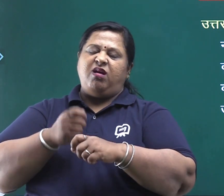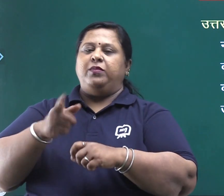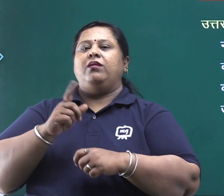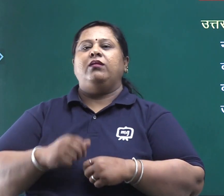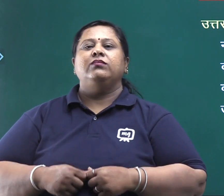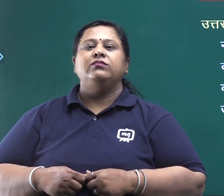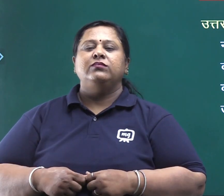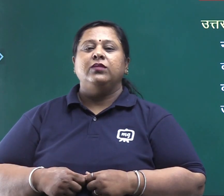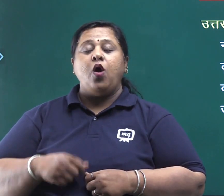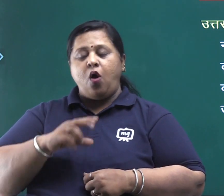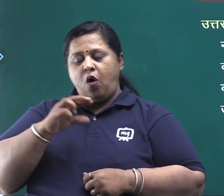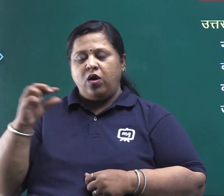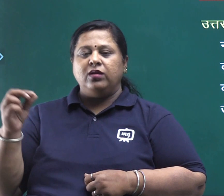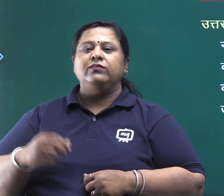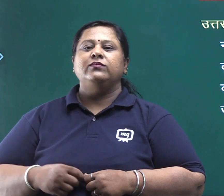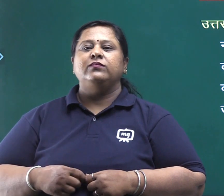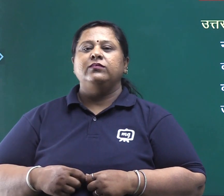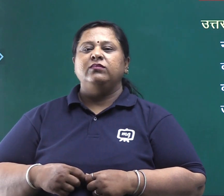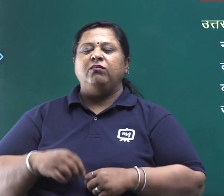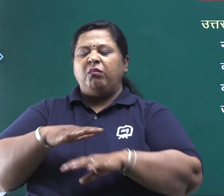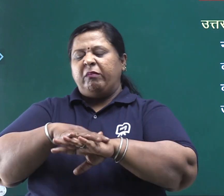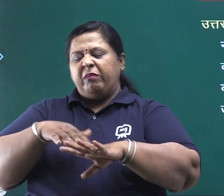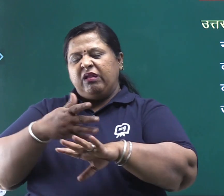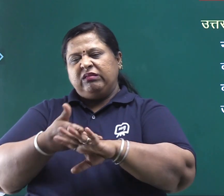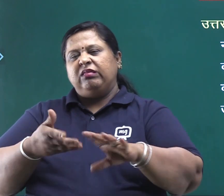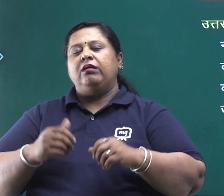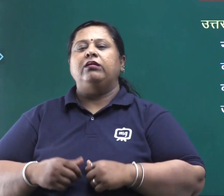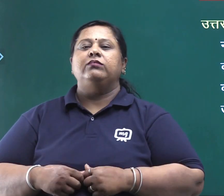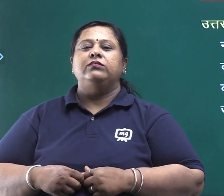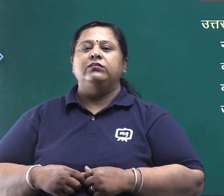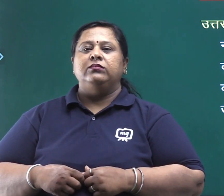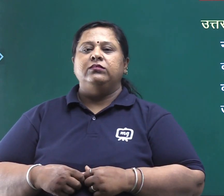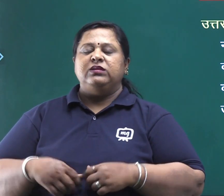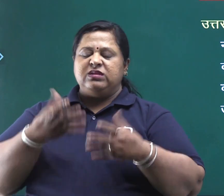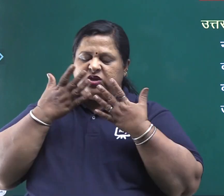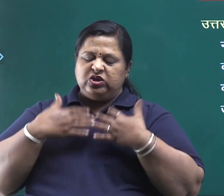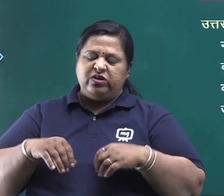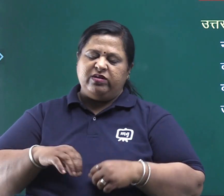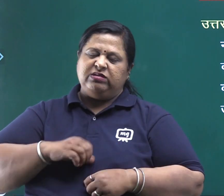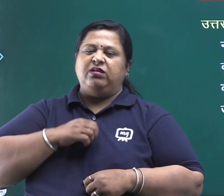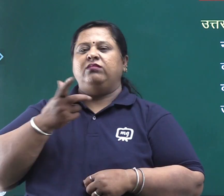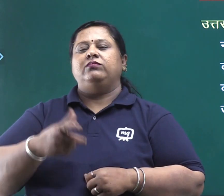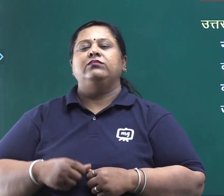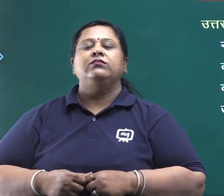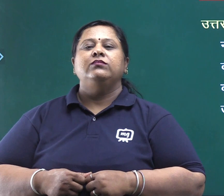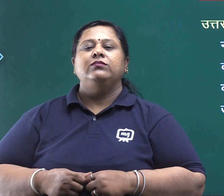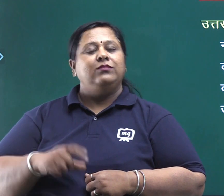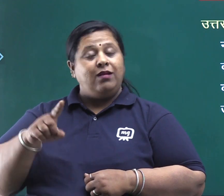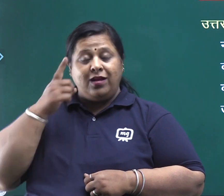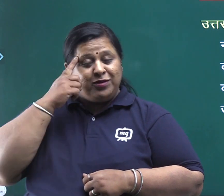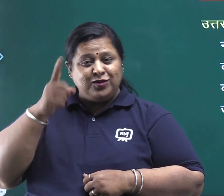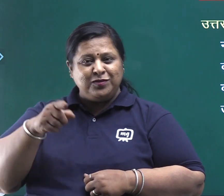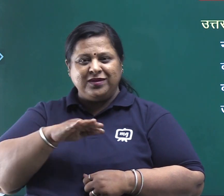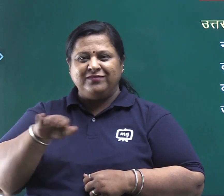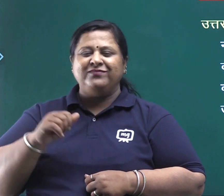करना और पराधीनता का जीवन जीना। आया बच्चों